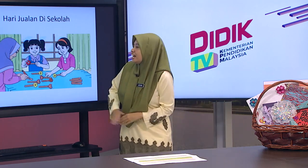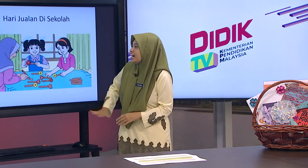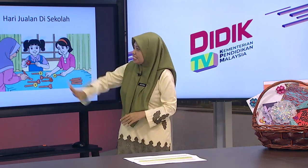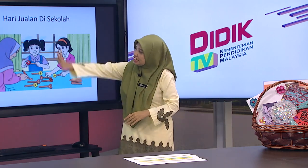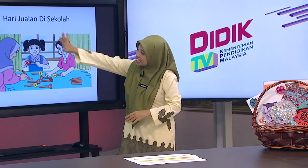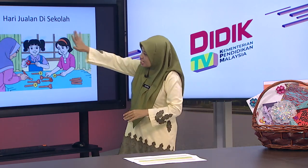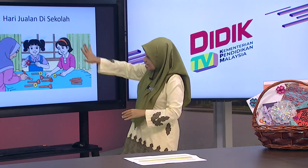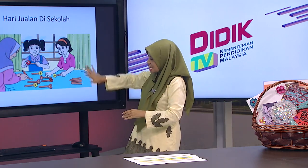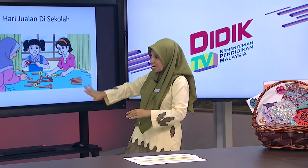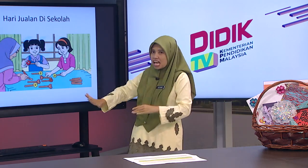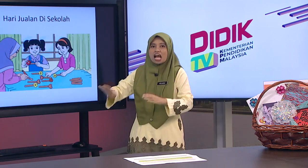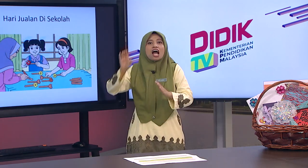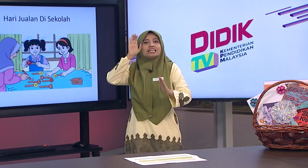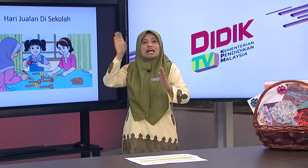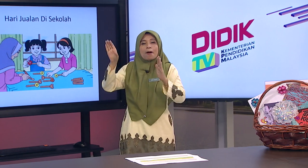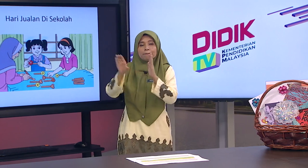Ni